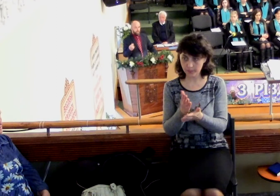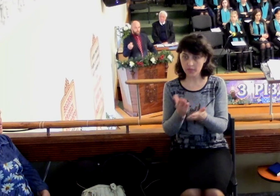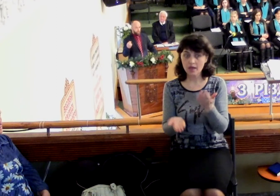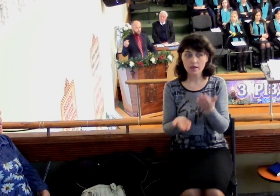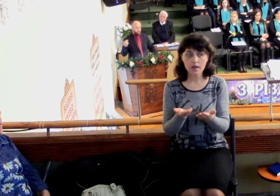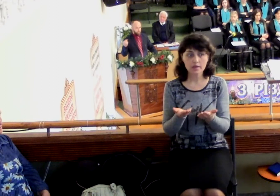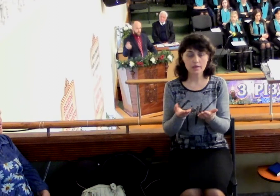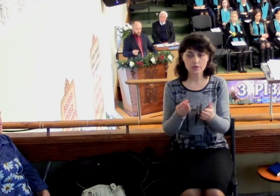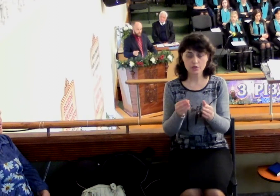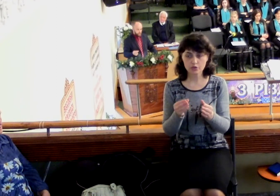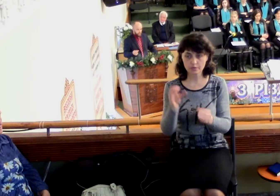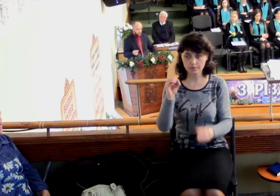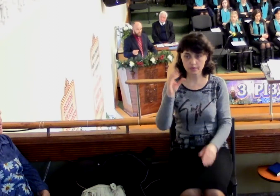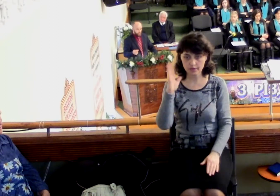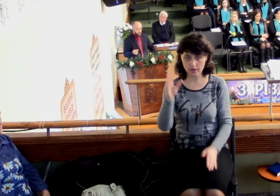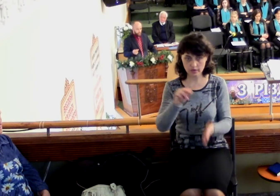тебе, помните, тьма, да?